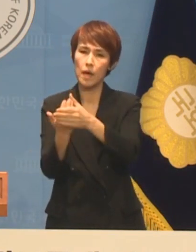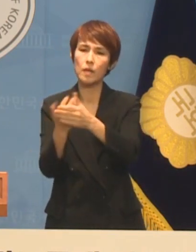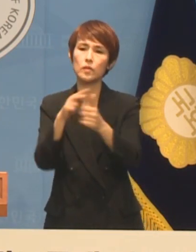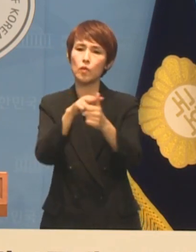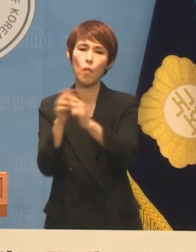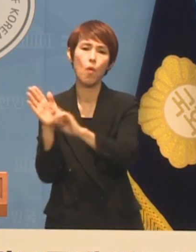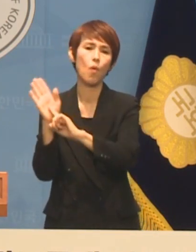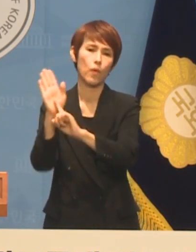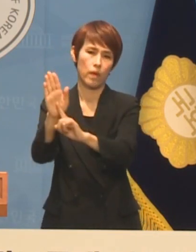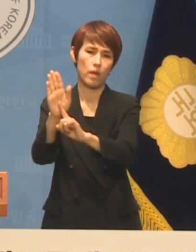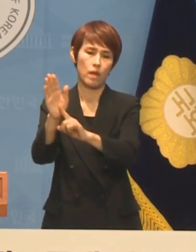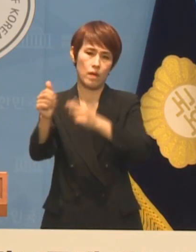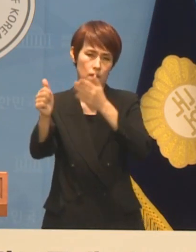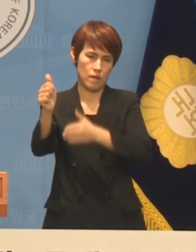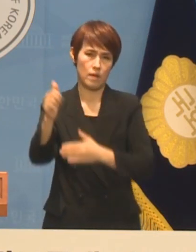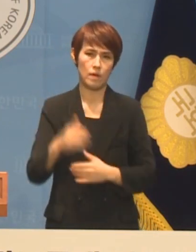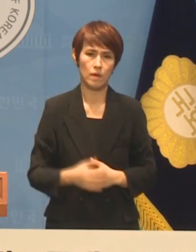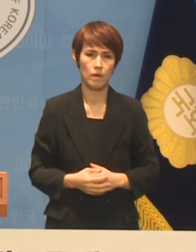공개를 통해